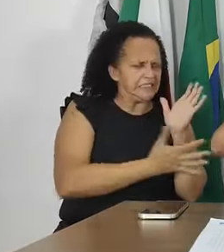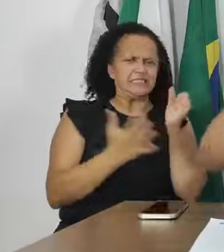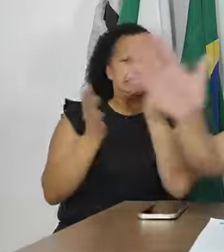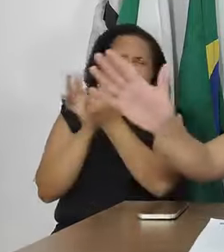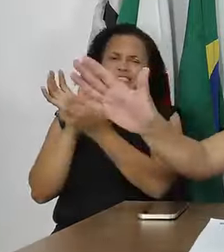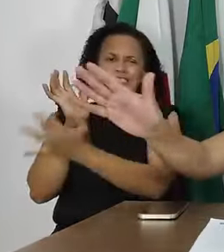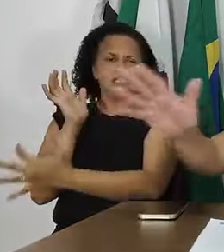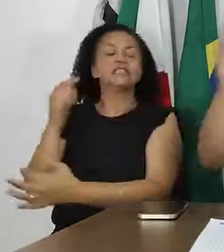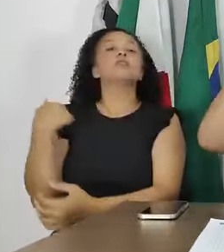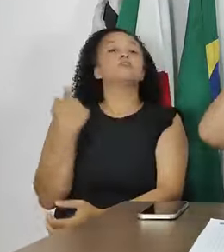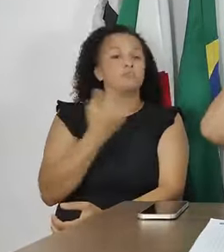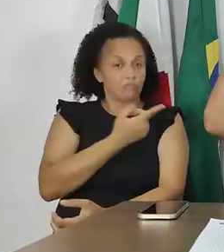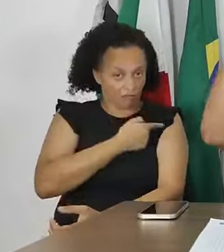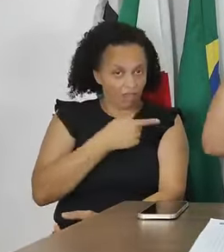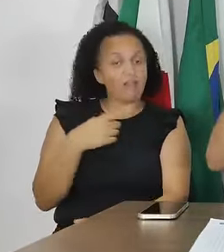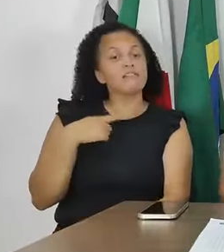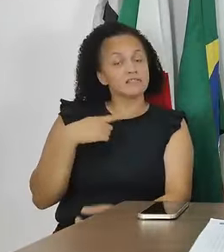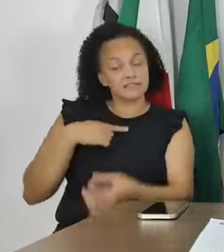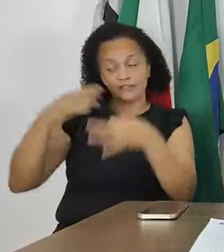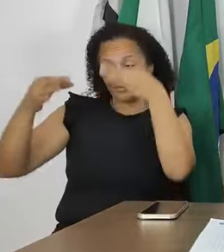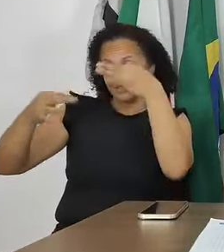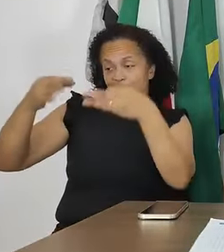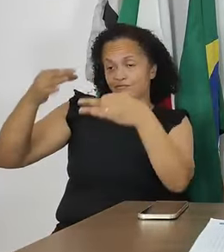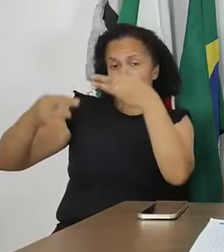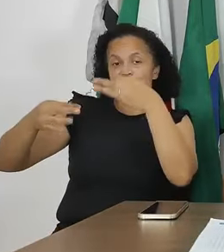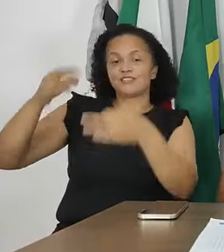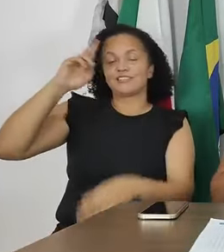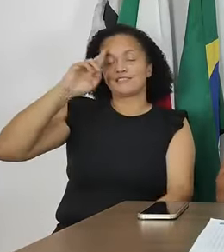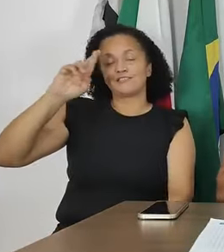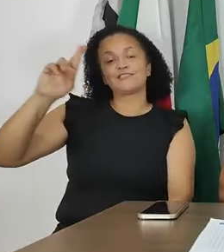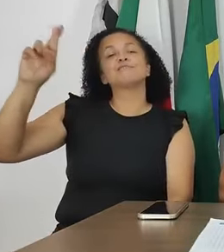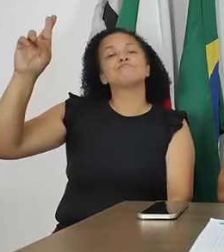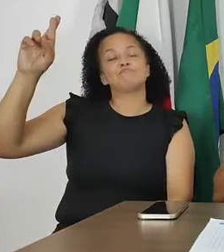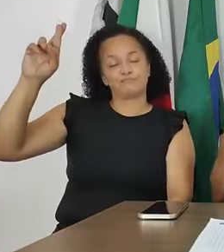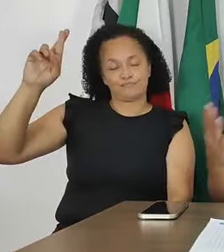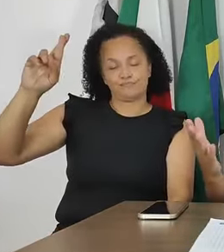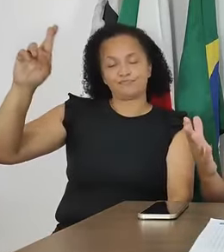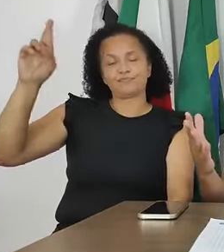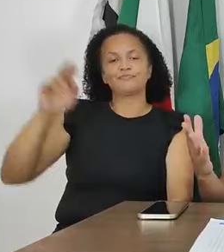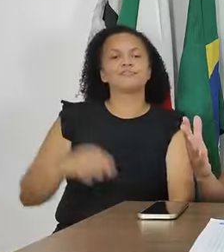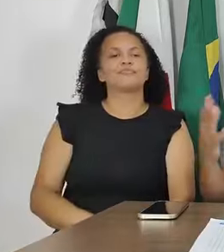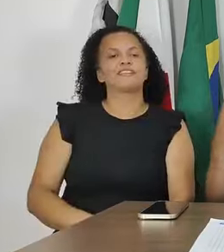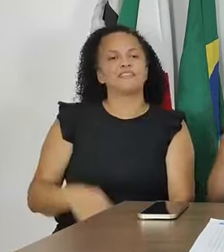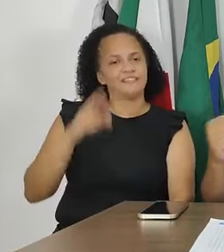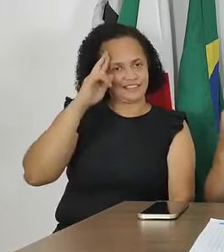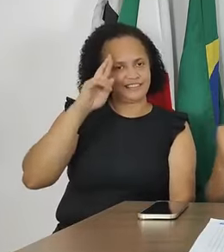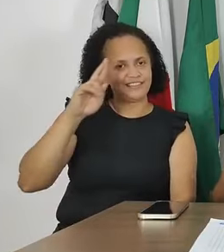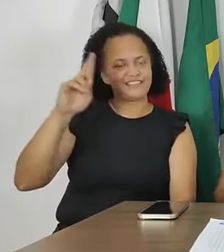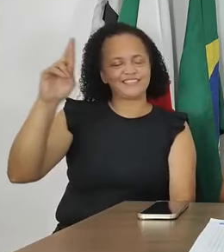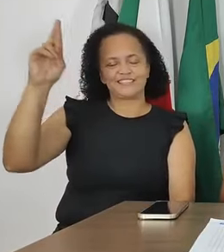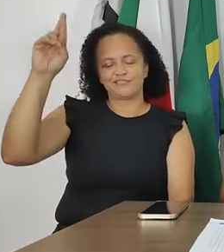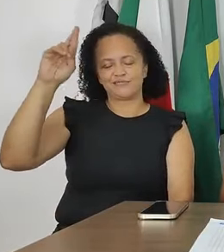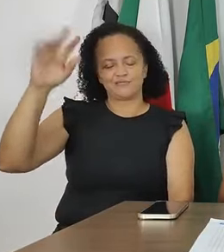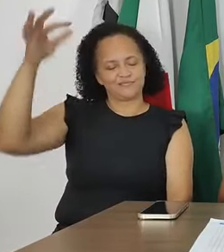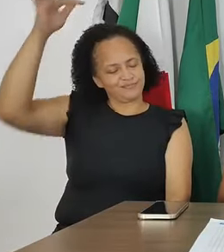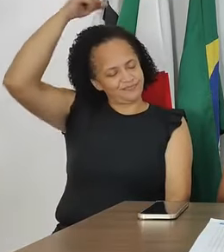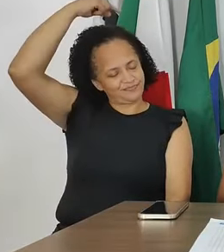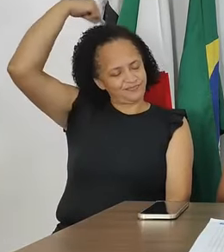estamos justificados, porque Ele é a nossa justiça. E o Senhor é a nossa santificação.